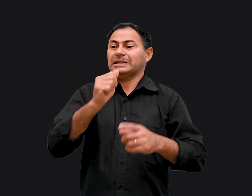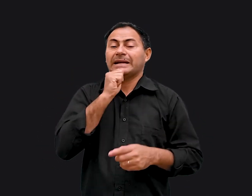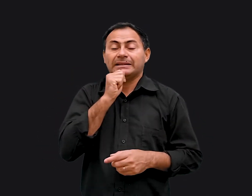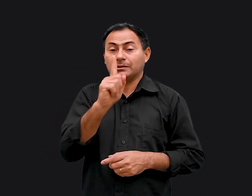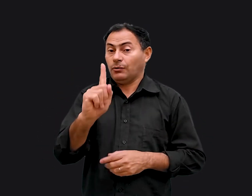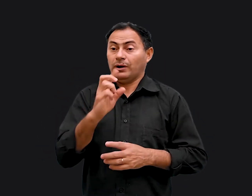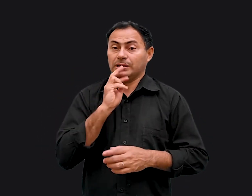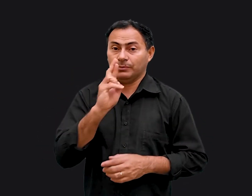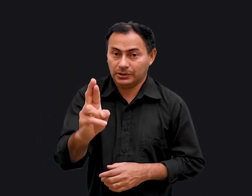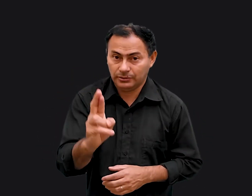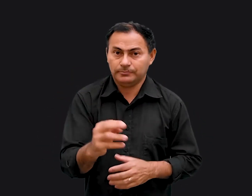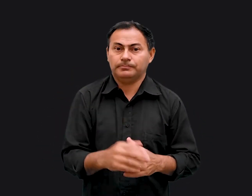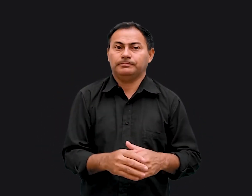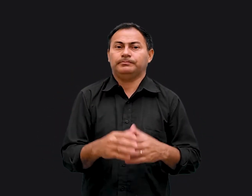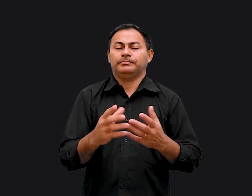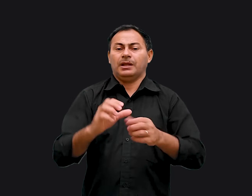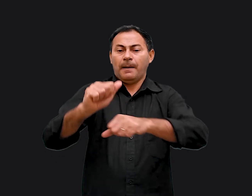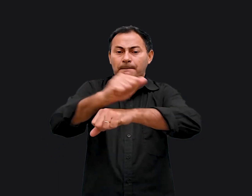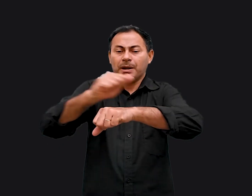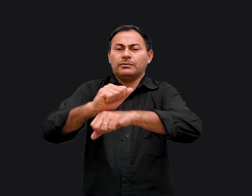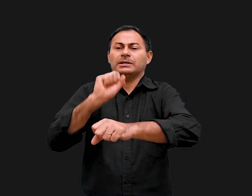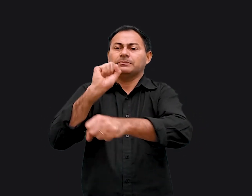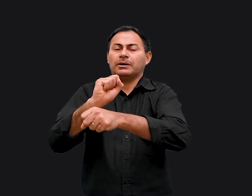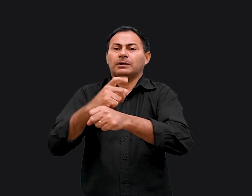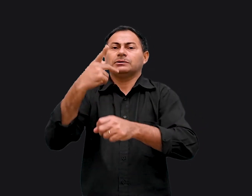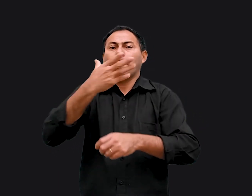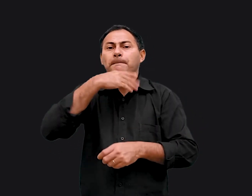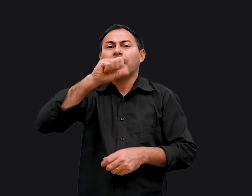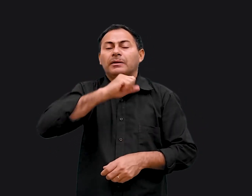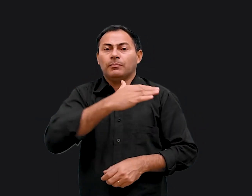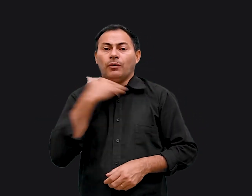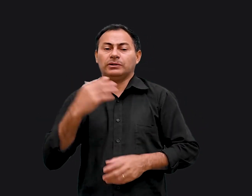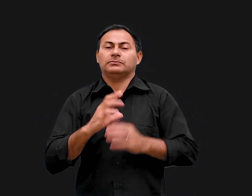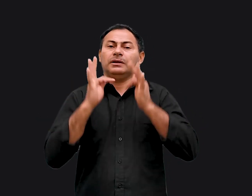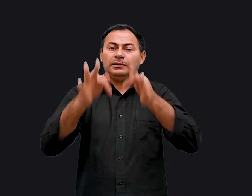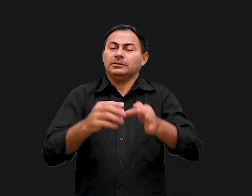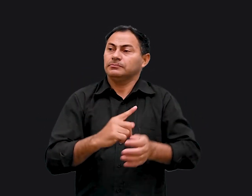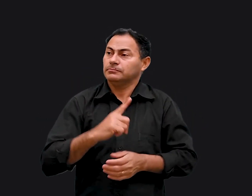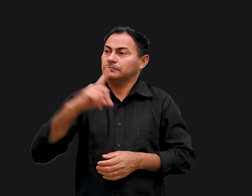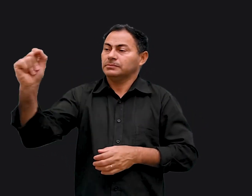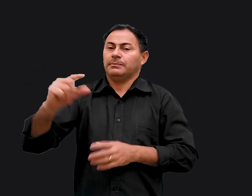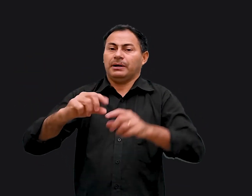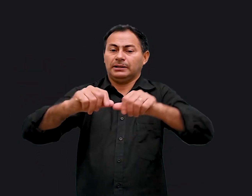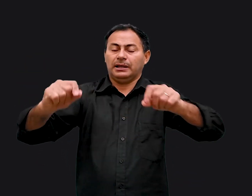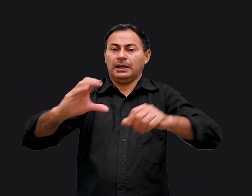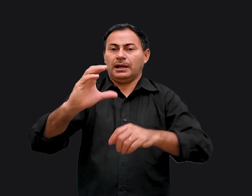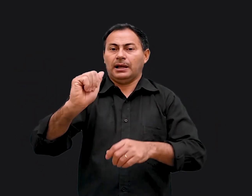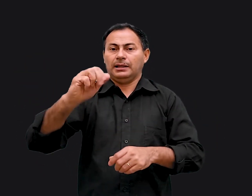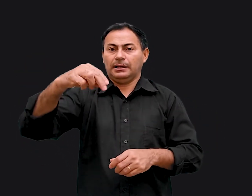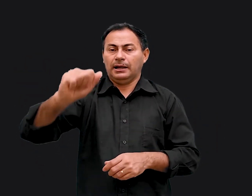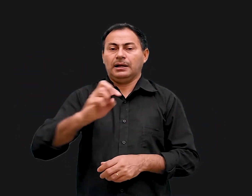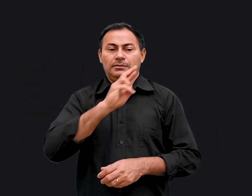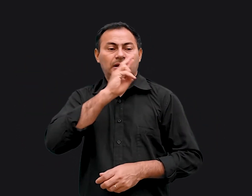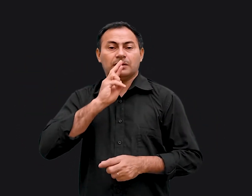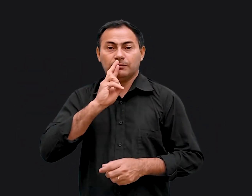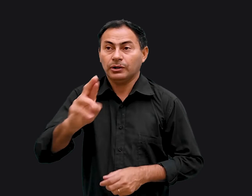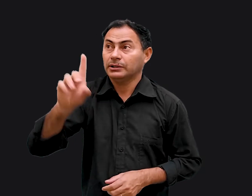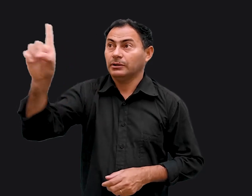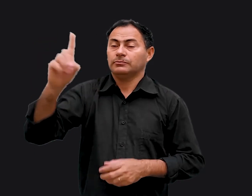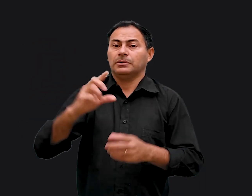você ainda não respondeu. Abraão esperou até que seu pai morresse para finalmente partir para a terra de Canaã, em resposta a Deus que